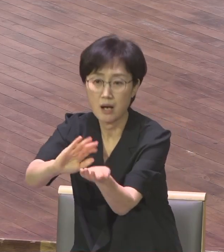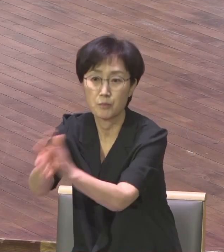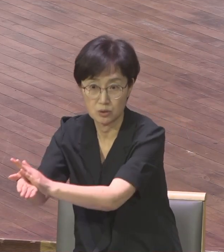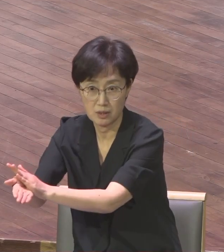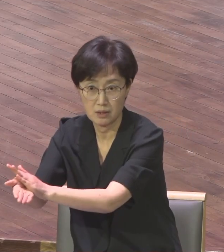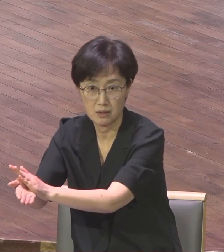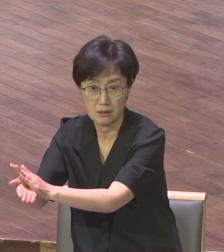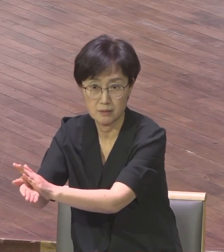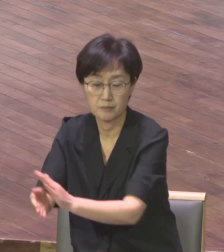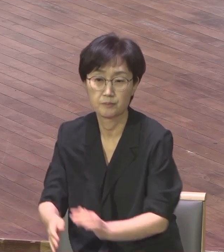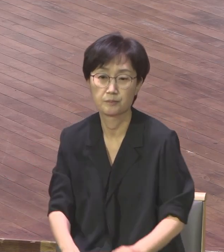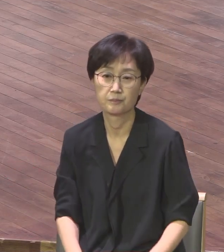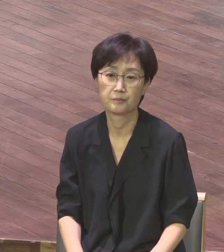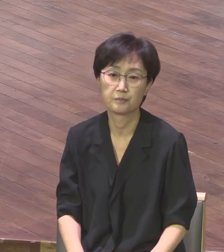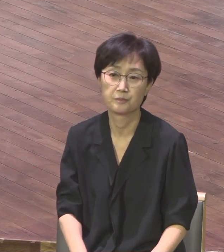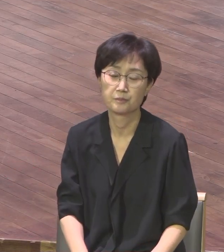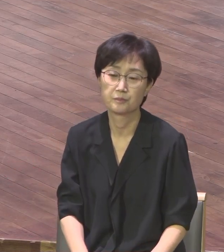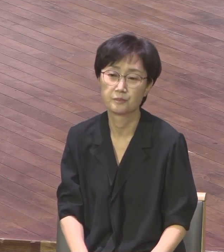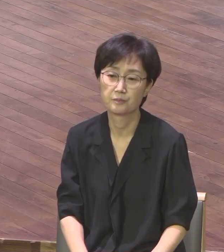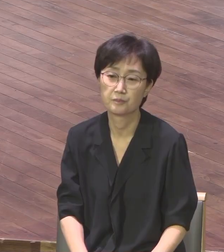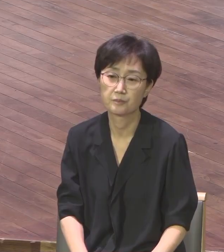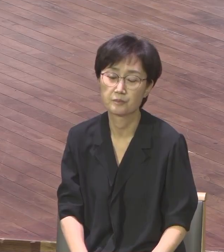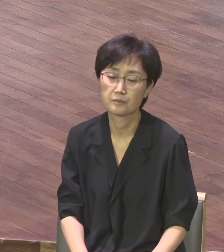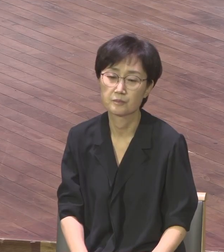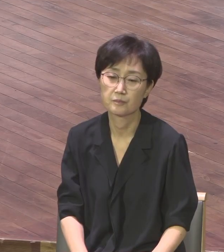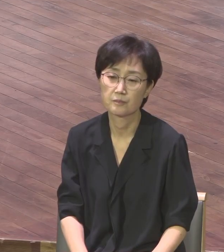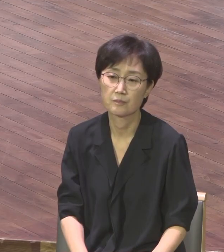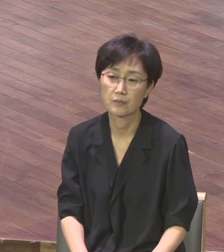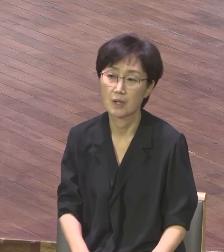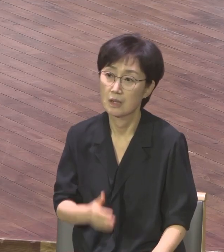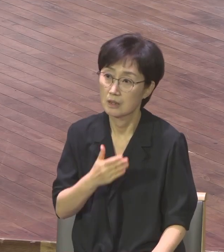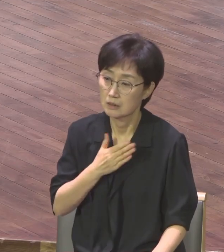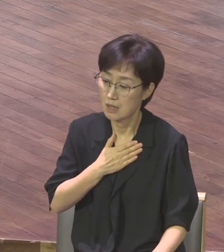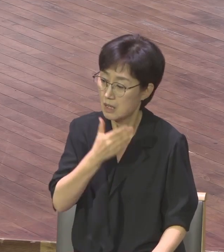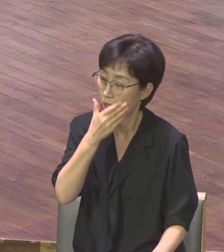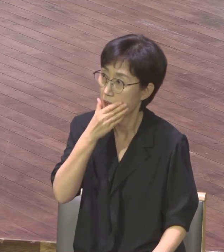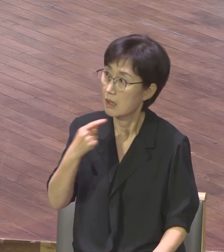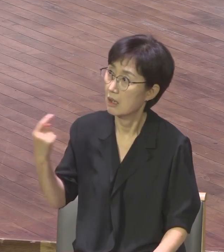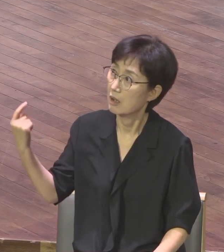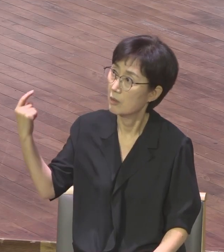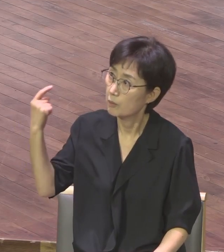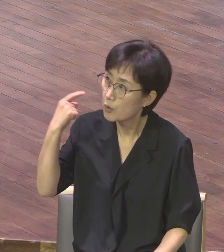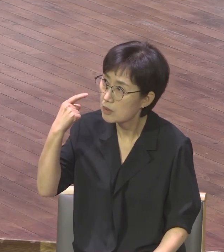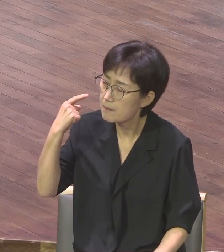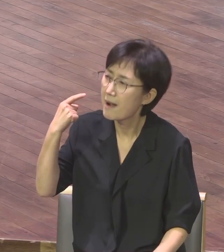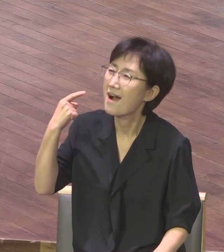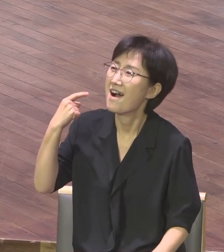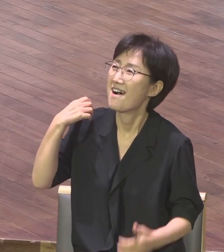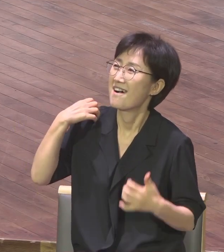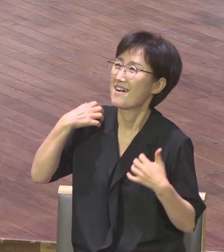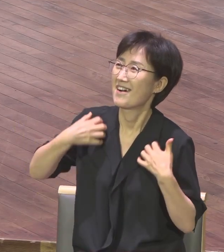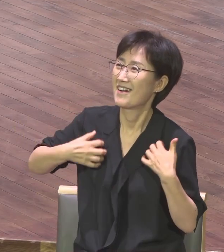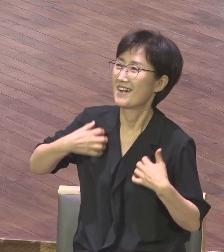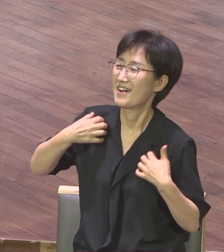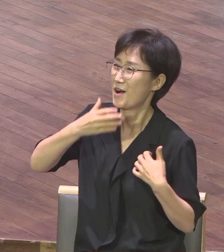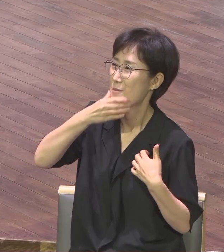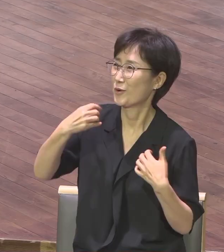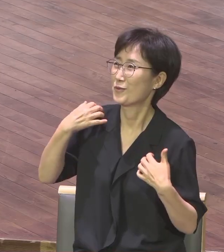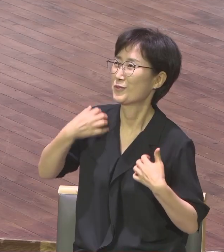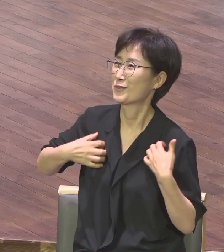바뀌어요. 내가 바뀌어요. 내가 복음 안에서 참 복음의 이 누림을 삶을 살게